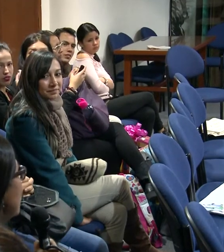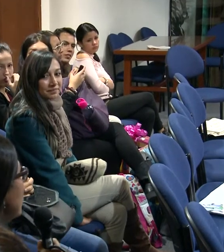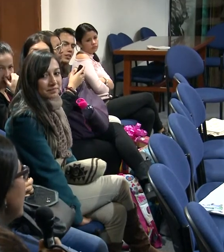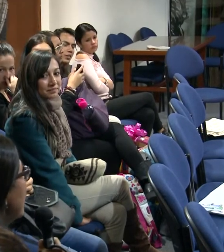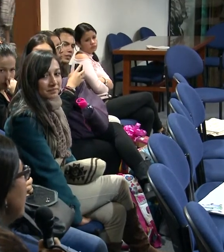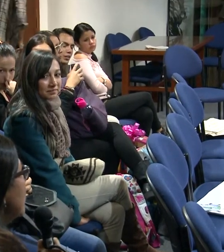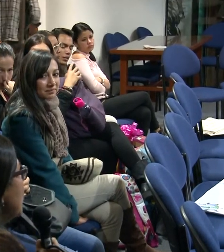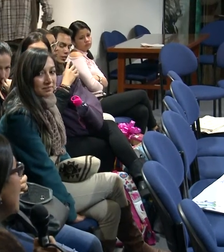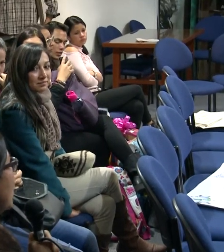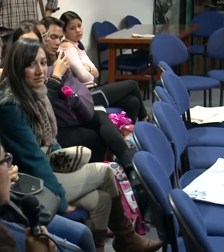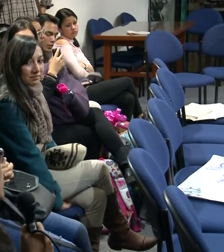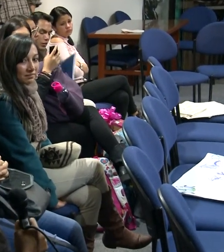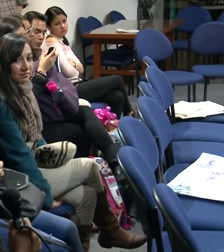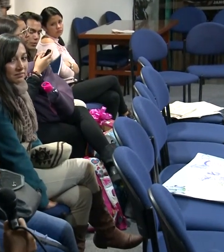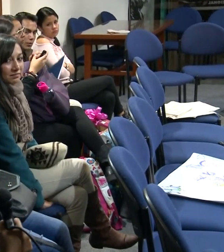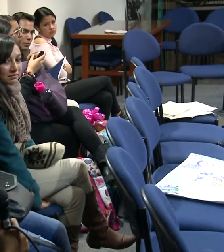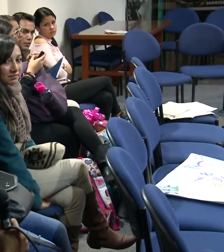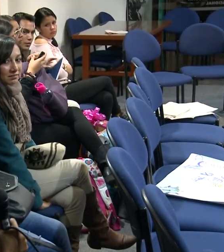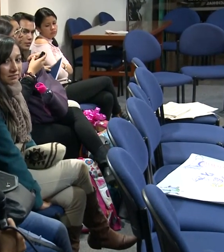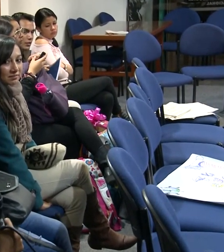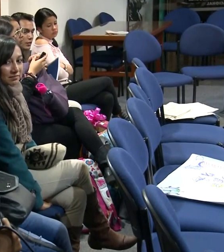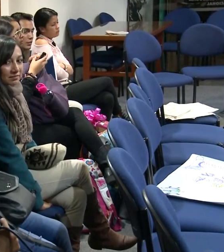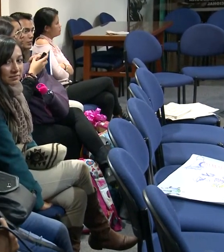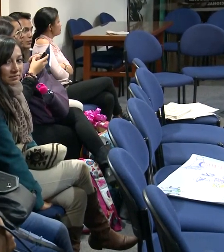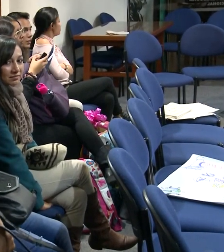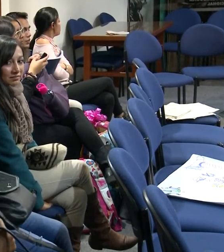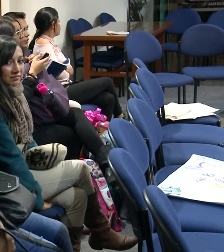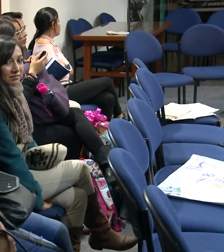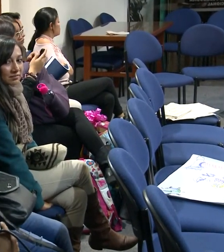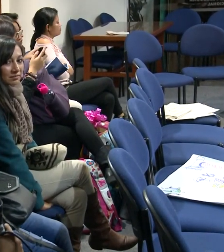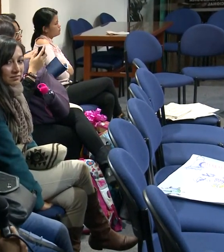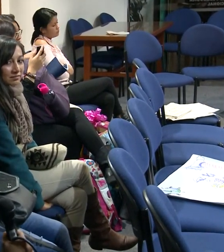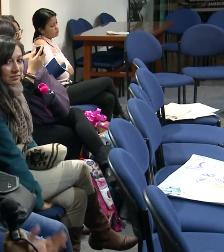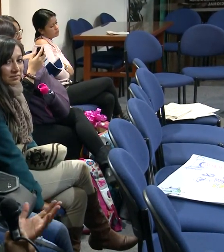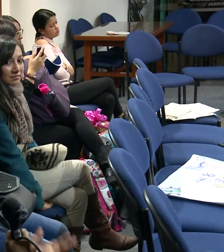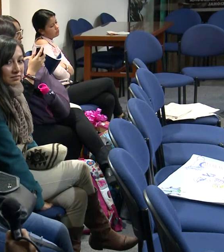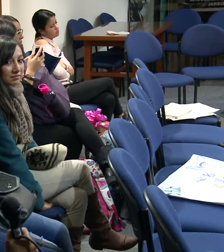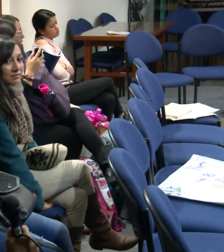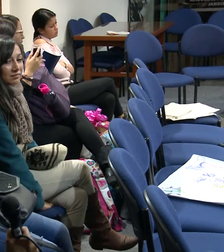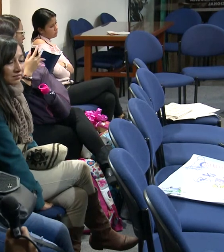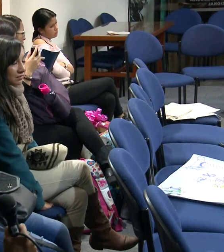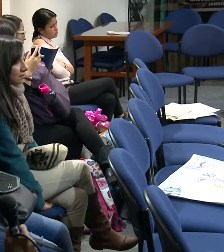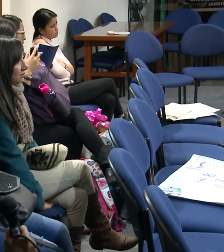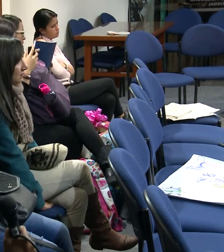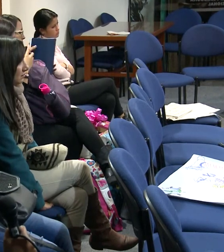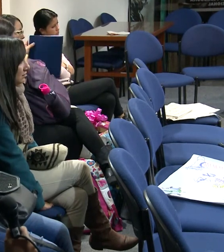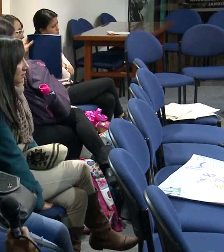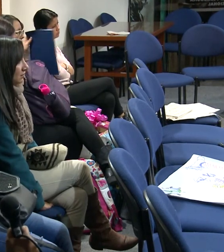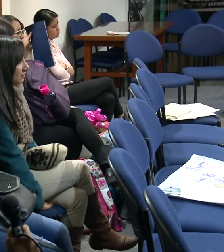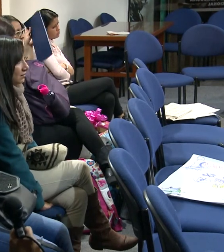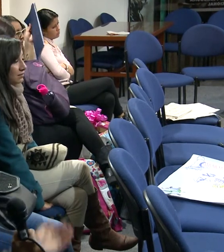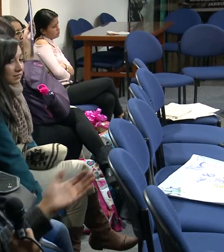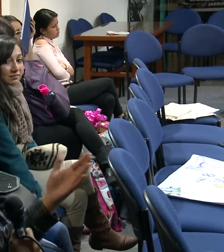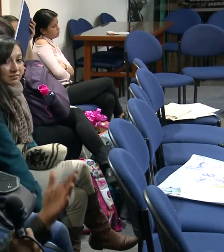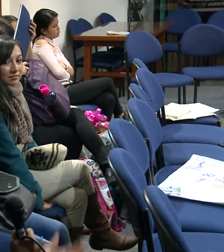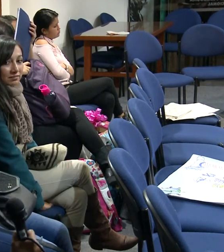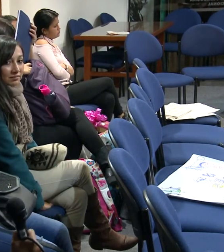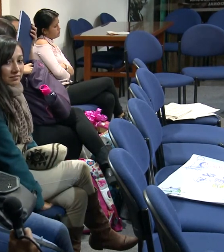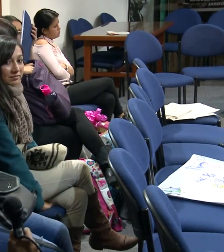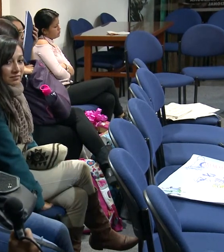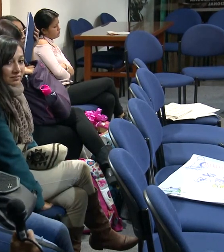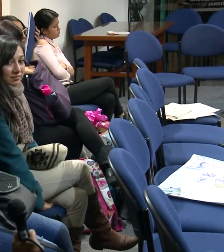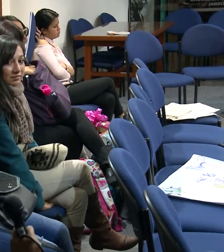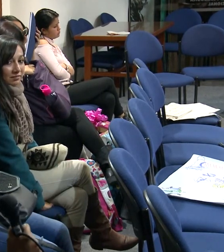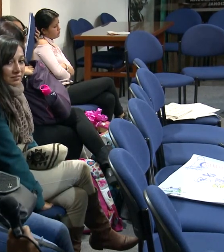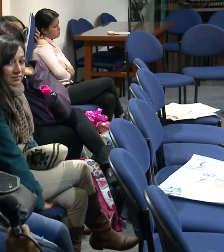en un proceso tan grande, pero teníamos un escenario con una responsabilidad gigante y pues sí las felicito mucho en ese sentido. Cuéntenles un poco a